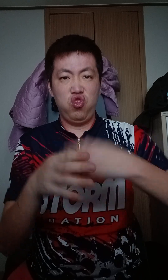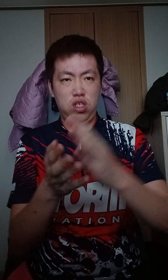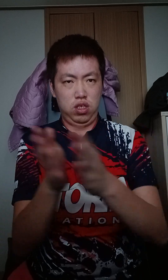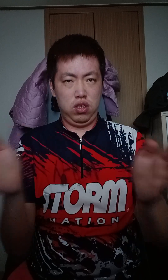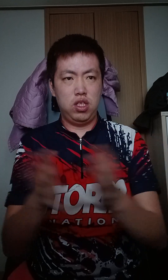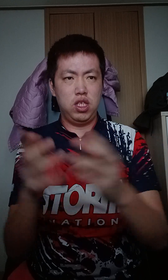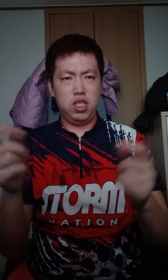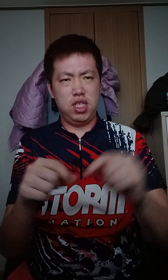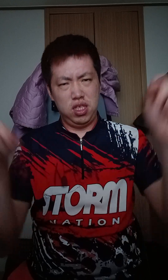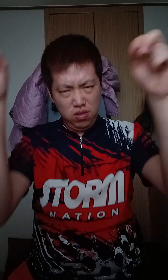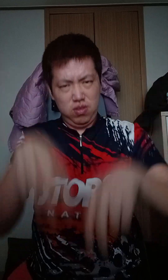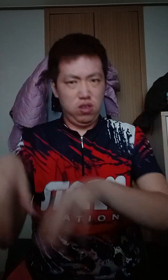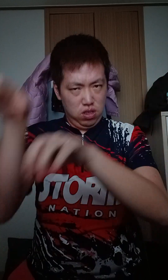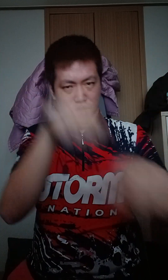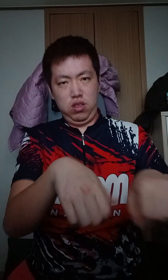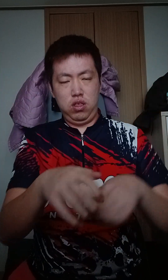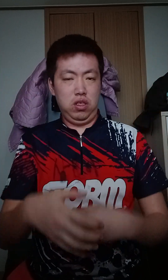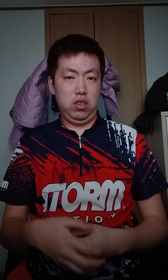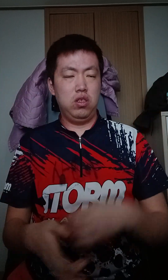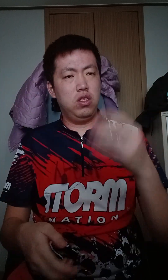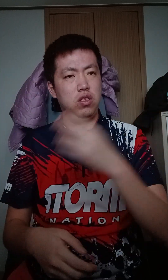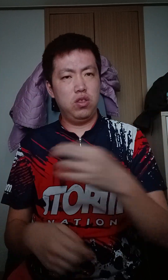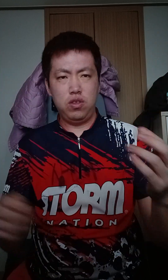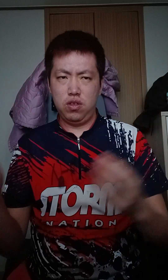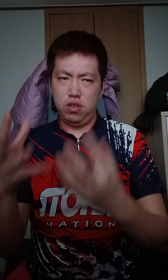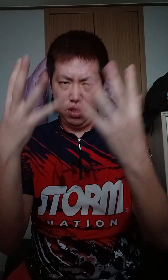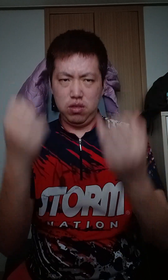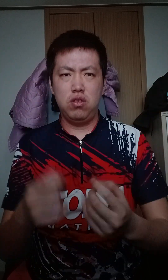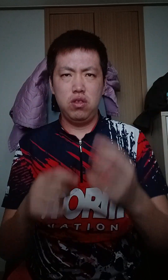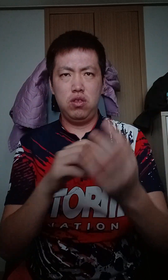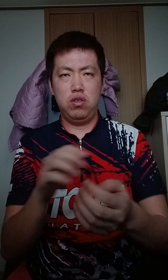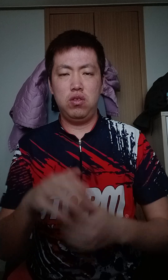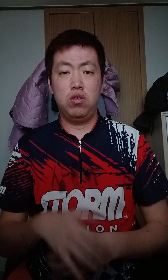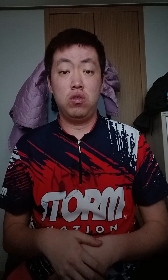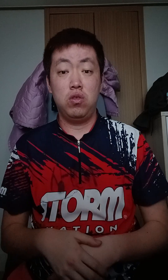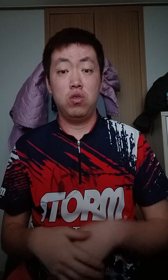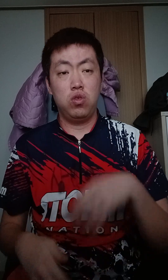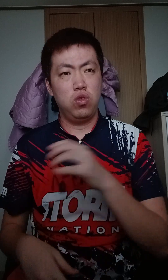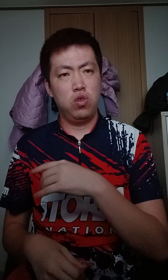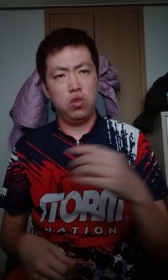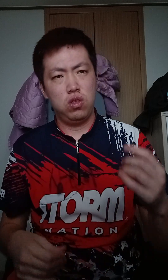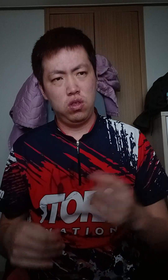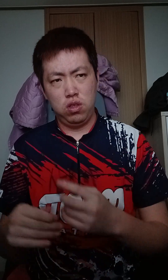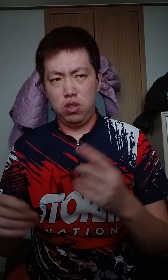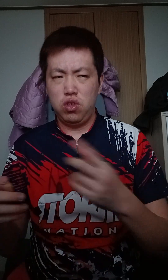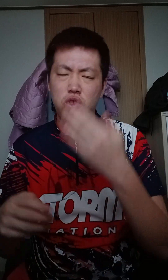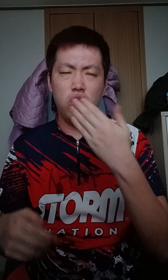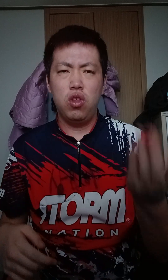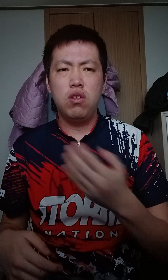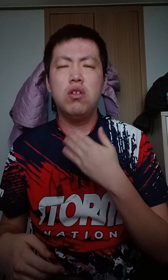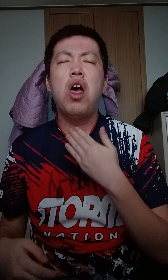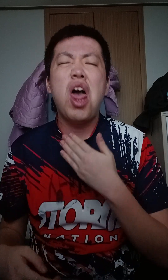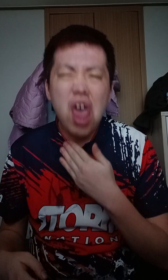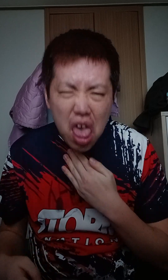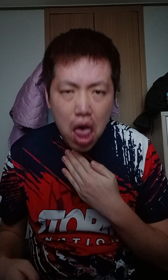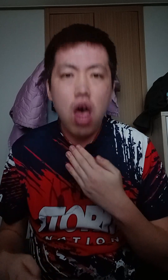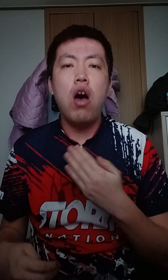집에 쳐놓고 일반인들이 줄 많이 쓰는 거지. 그거 막 다 찜찜한데 여기로 들어가서 다 토해놔. 그래서 감당이 안